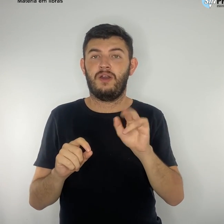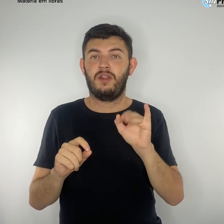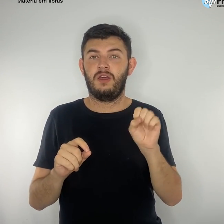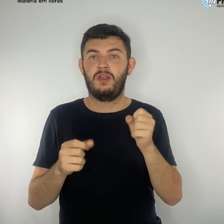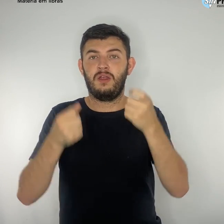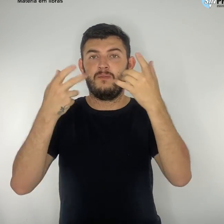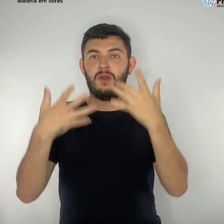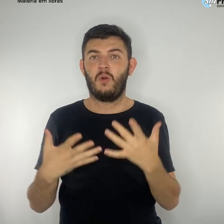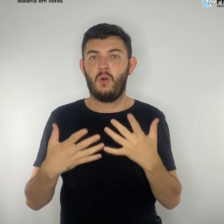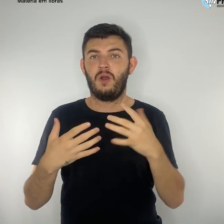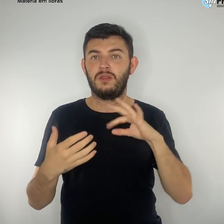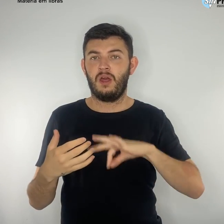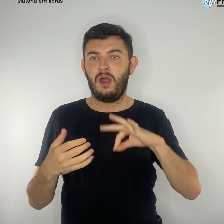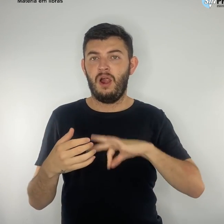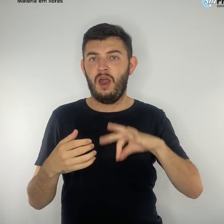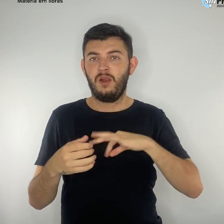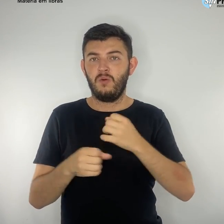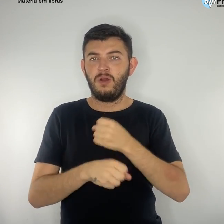1.283, contra a projeção de R$